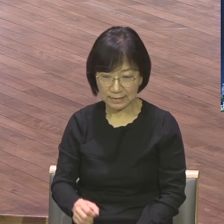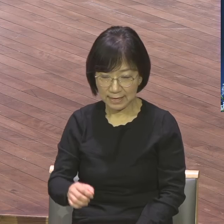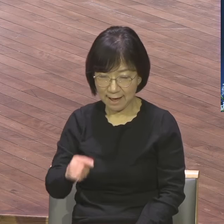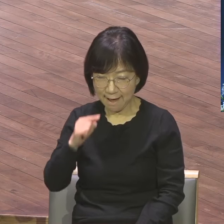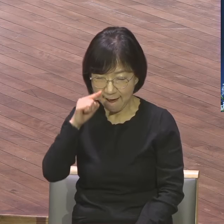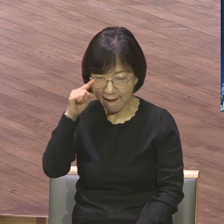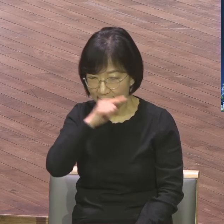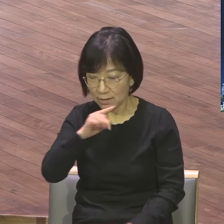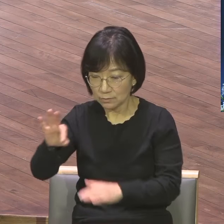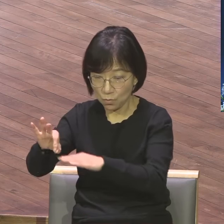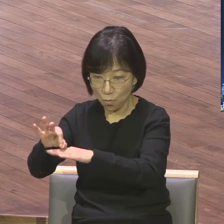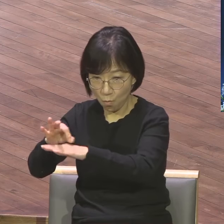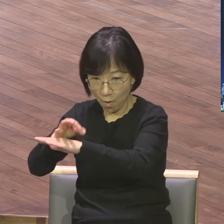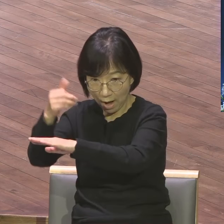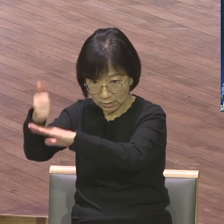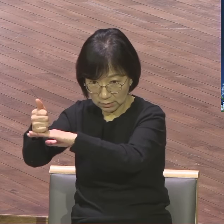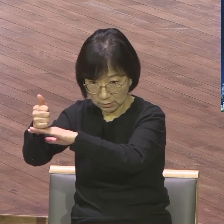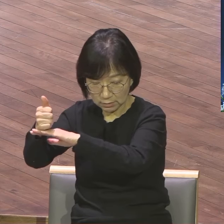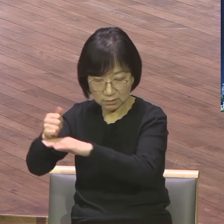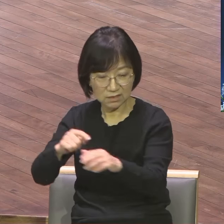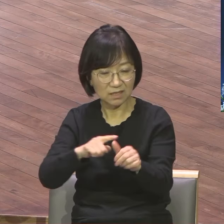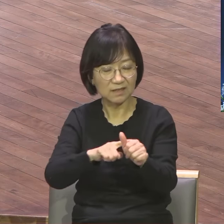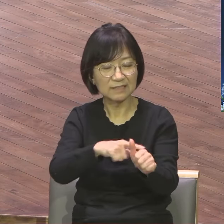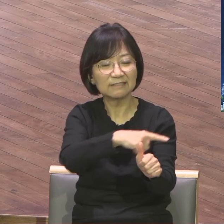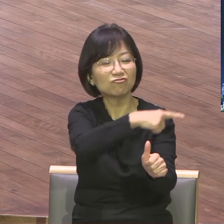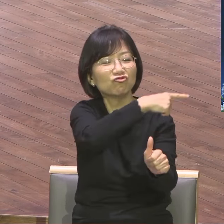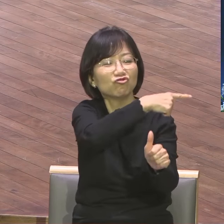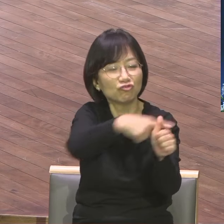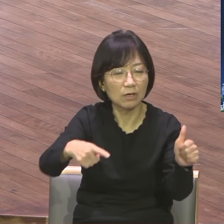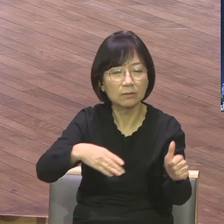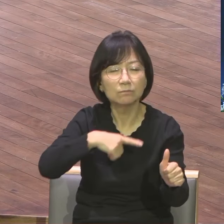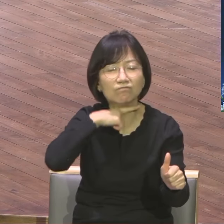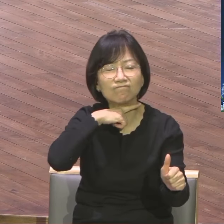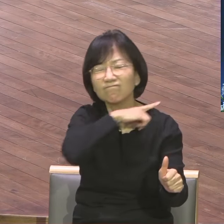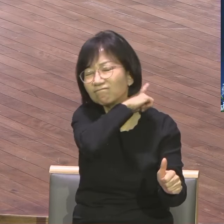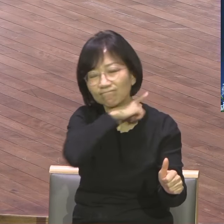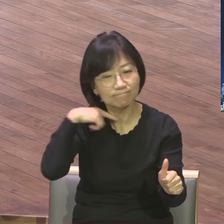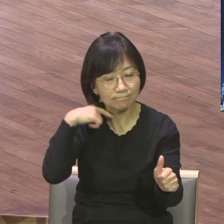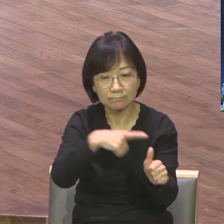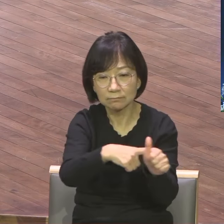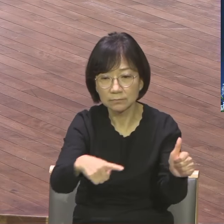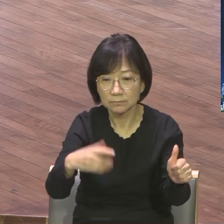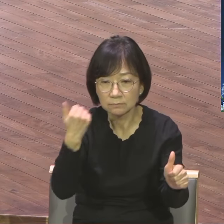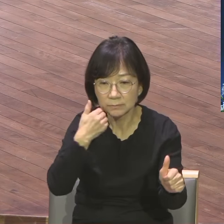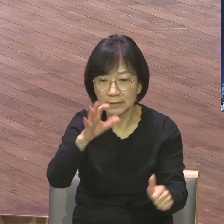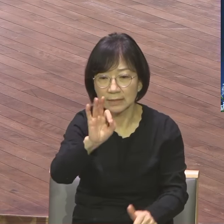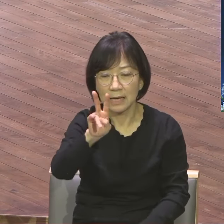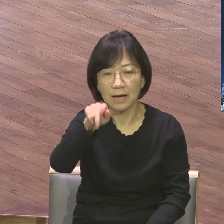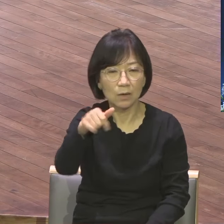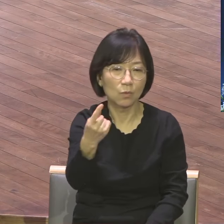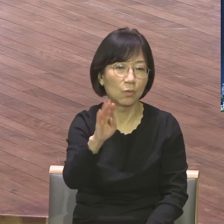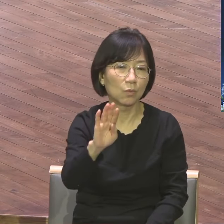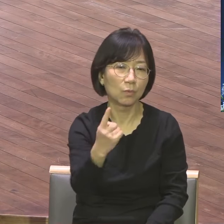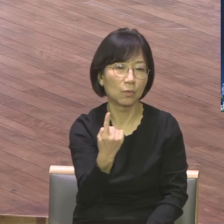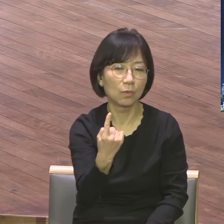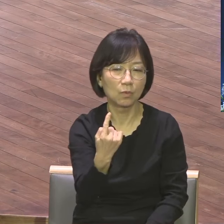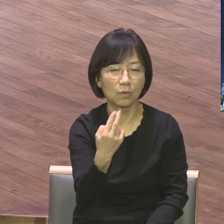아그리파 1세에 의해 목뱀을 당해 죽었습니다. 세상적으로 보면 억울한